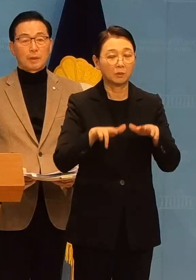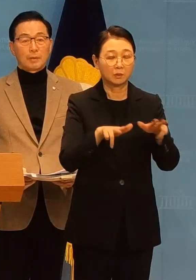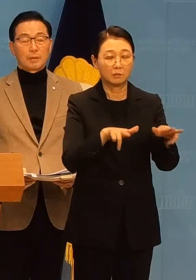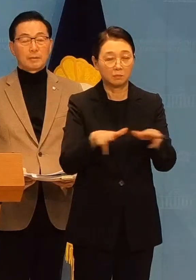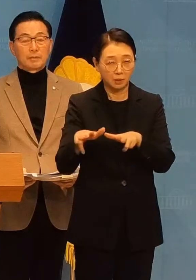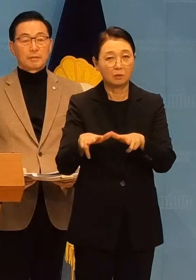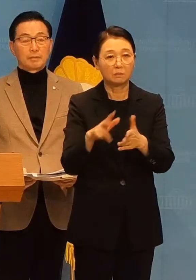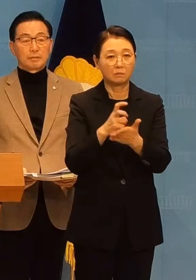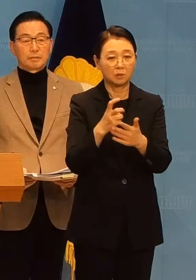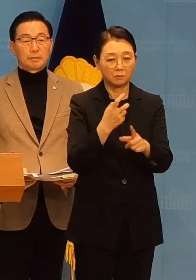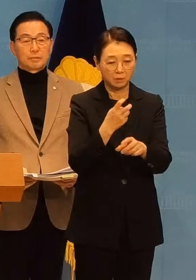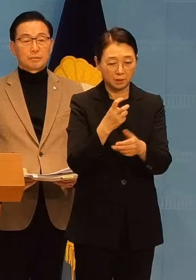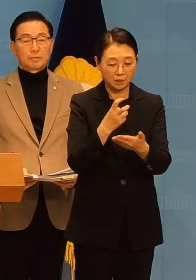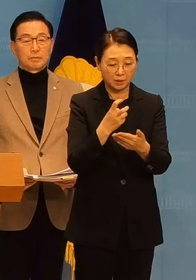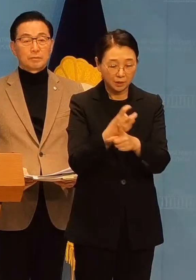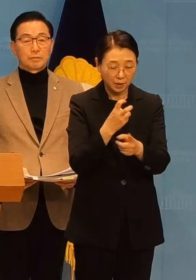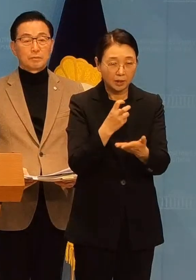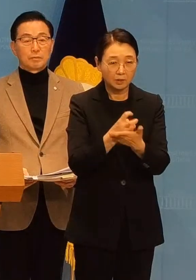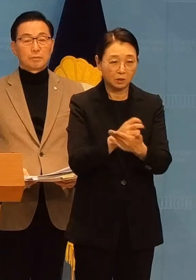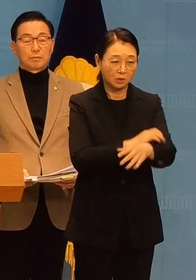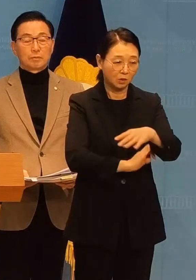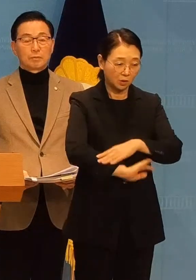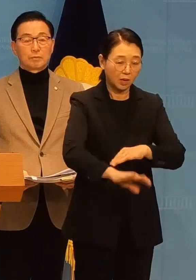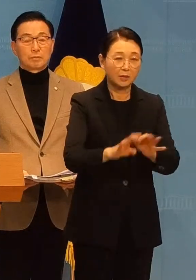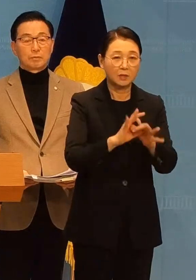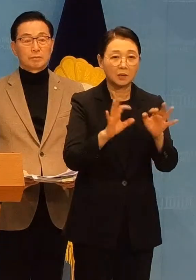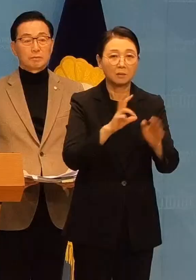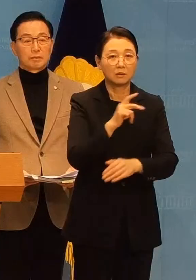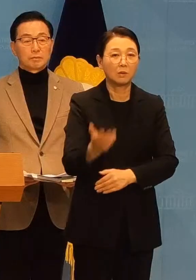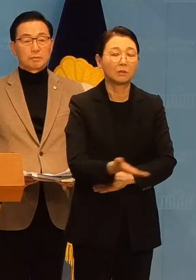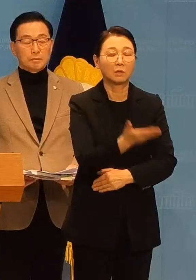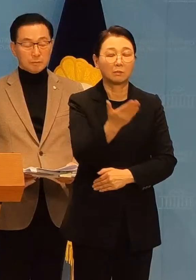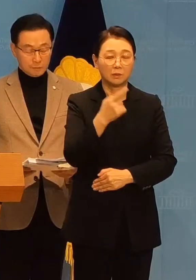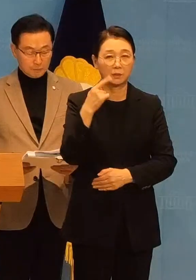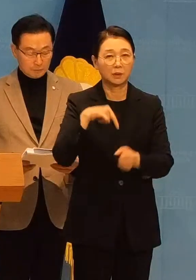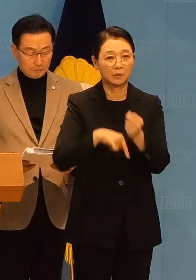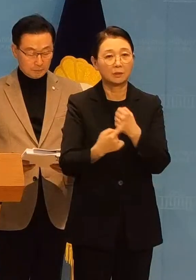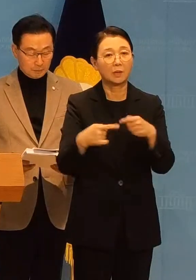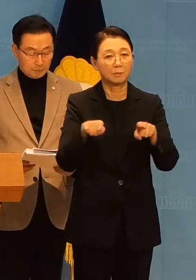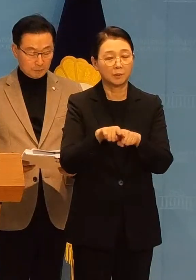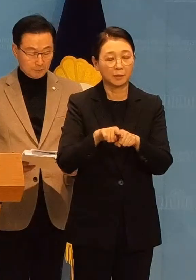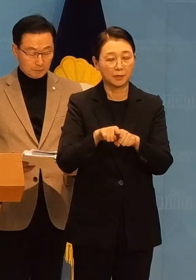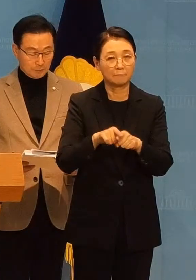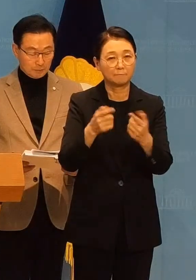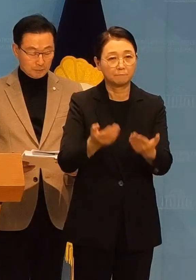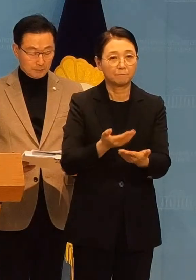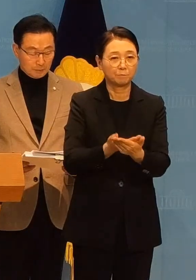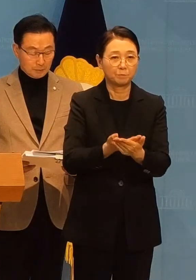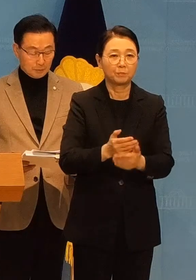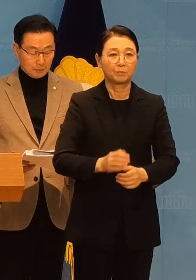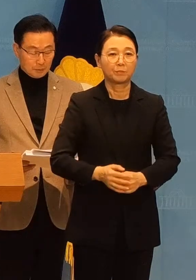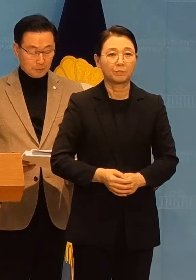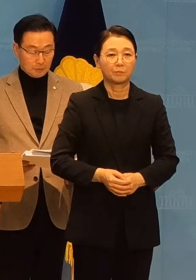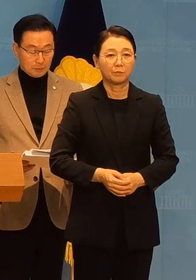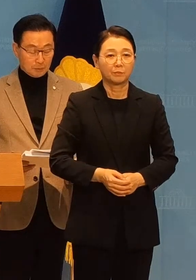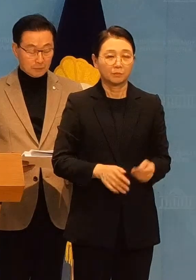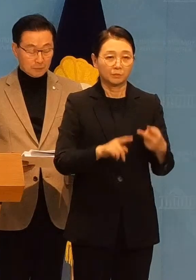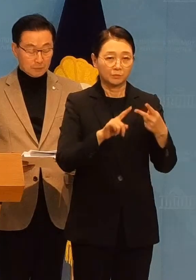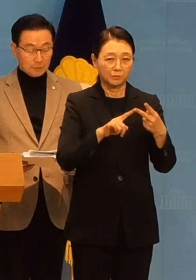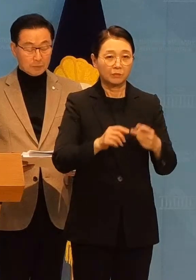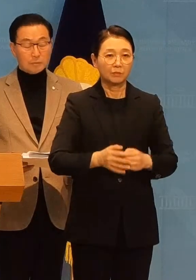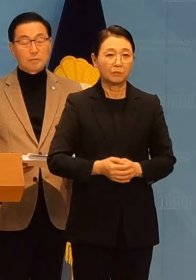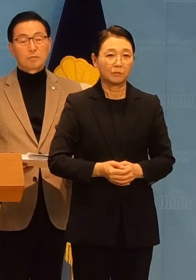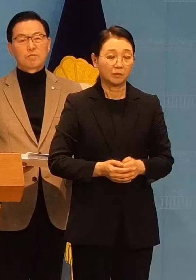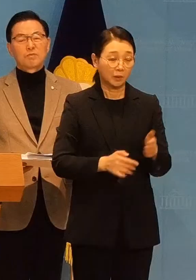법 개정에 여야를 넘어 모든 의원님들께서 뜻을 함께해 주시리라 믿습니다. 둘째,